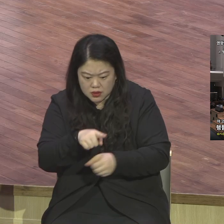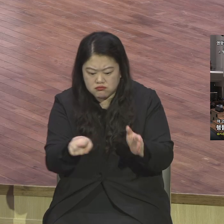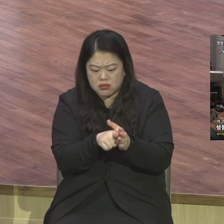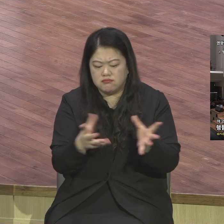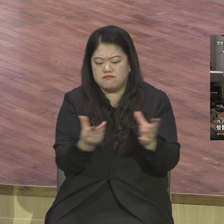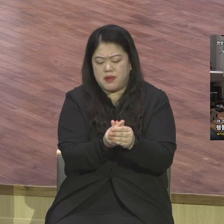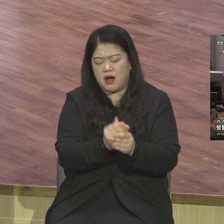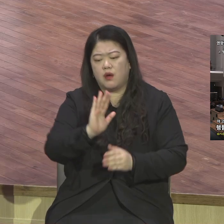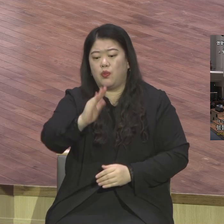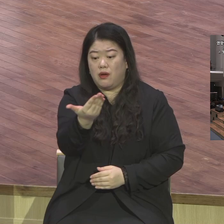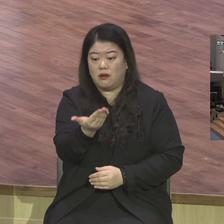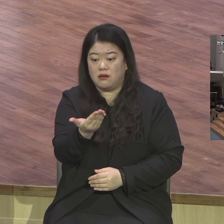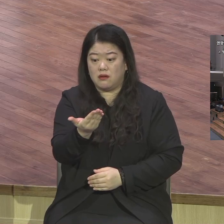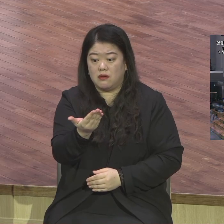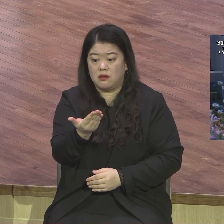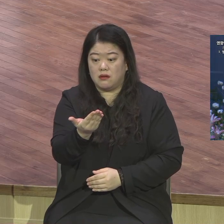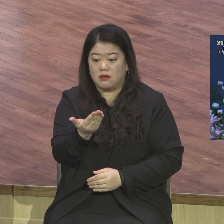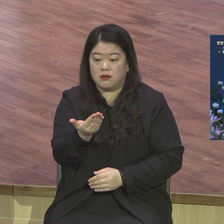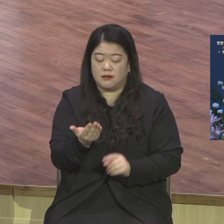되었느니라.